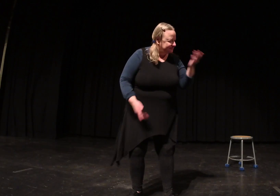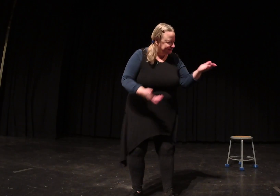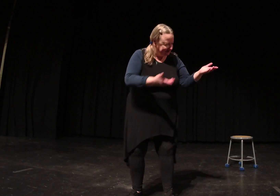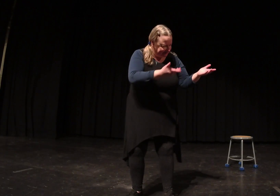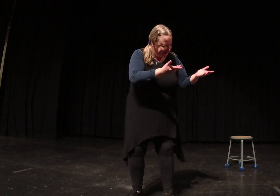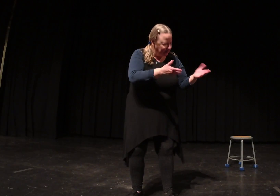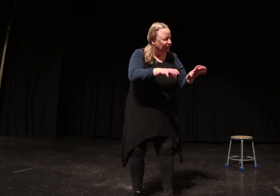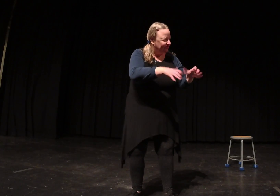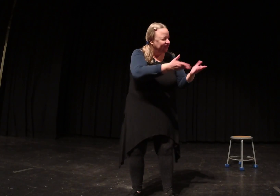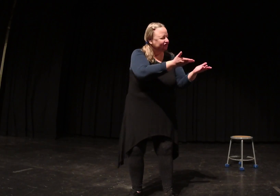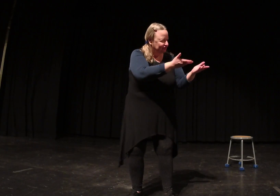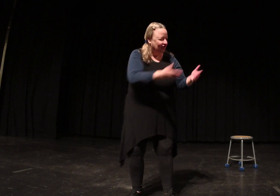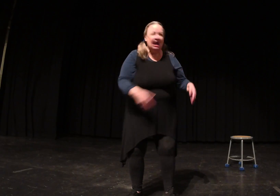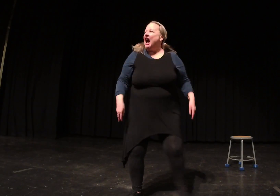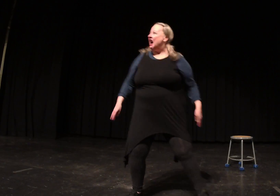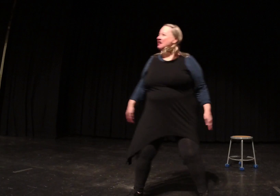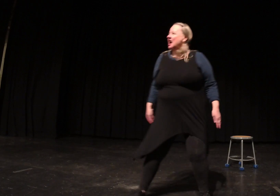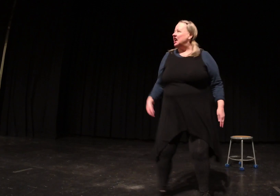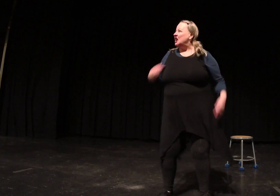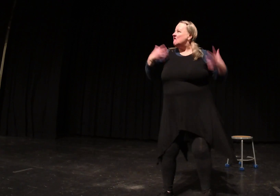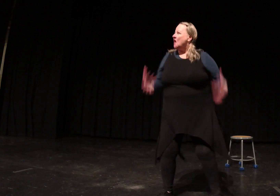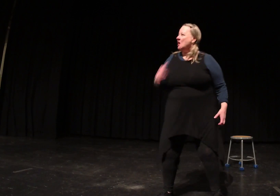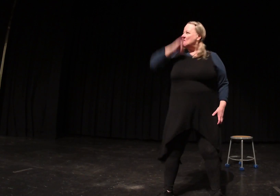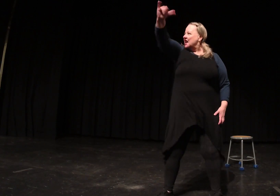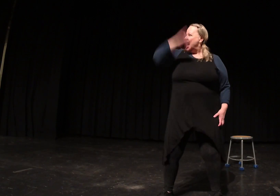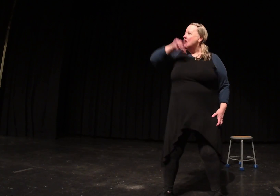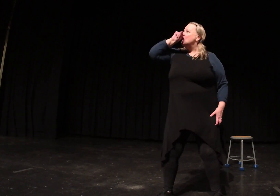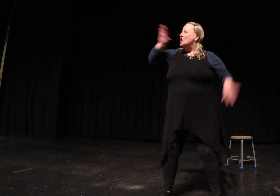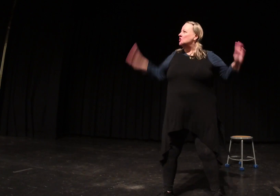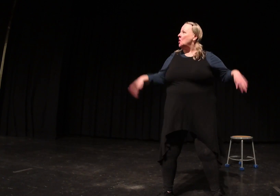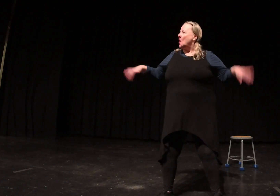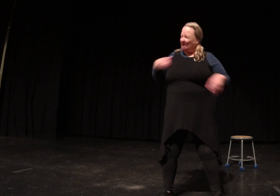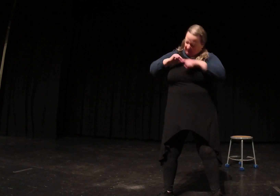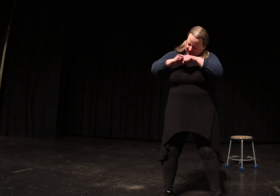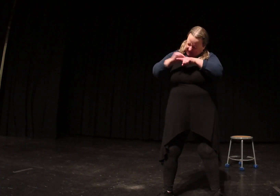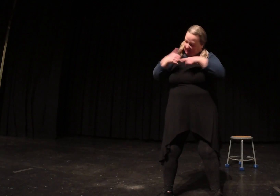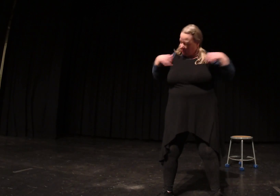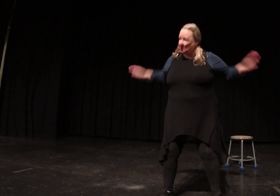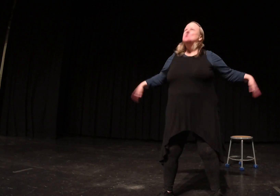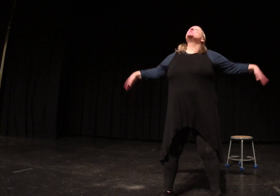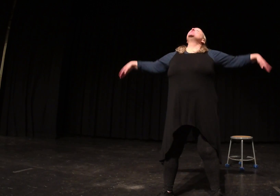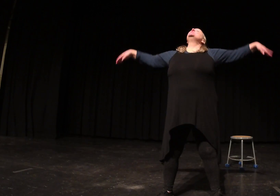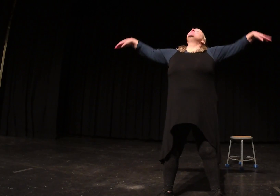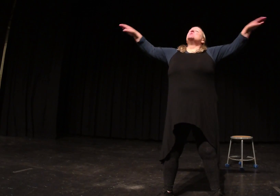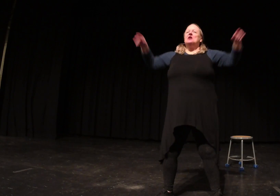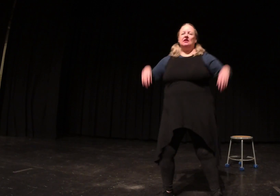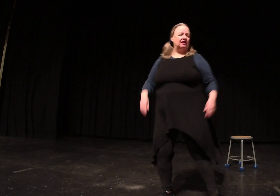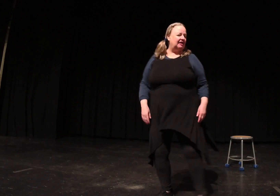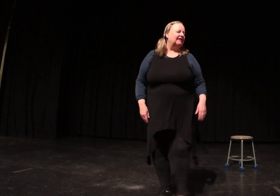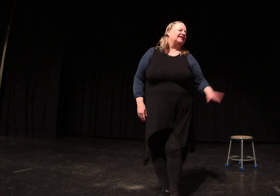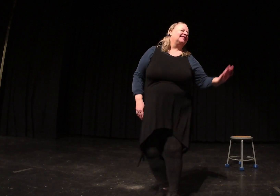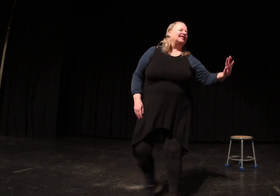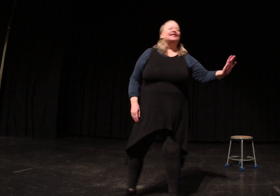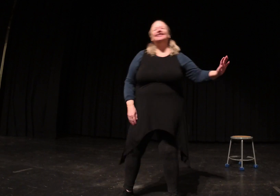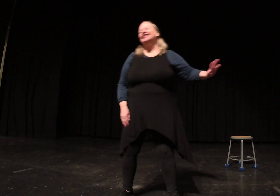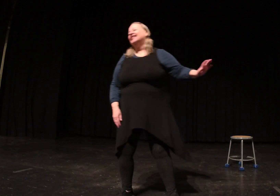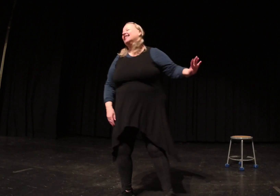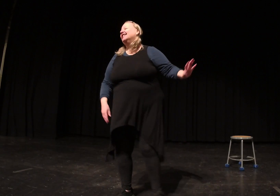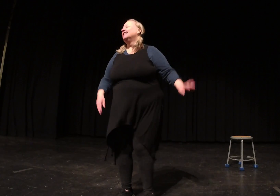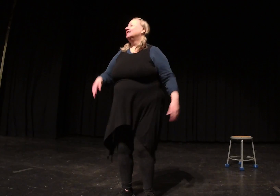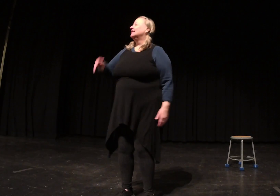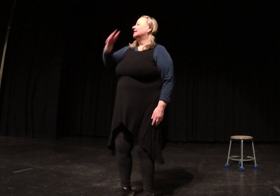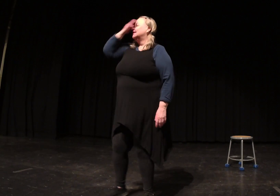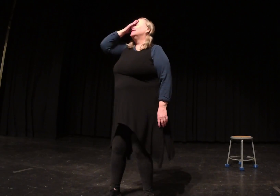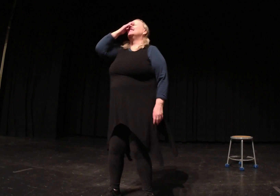Chérie, qu'est-ce que tu fais, là? Tu fais quoi, là, en ce moment? Là? Mais là, moi, je vais être comme l'oiseau, OK? Là, je me pratique, là, je veux voler comme un